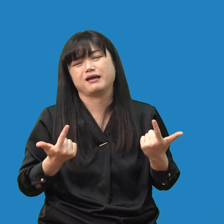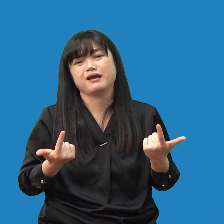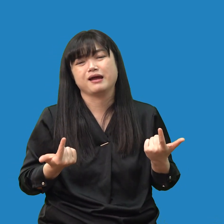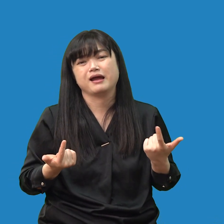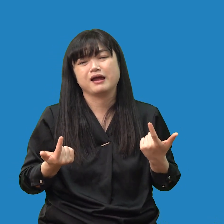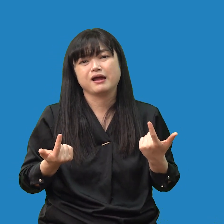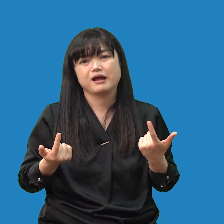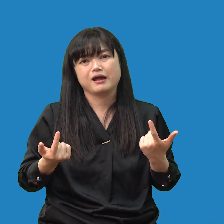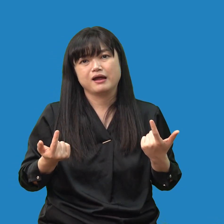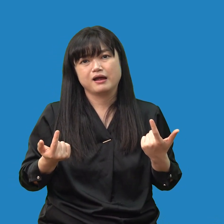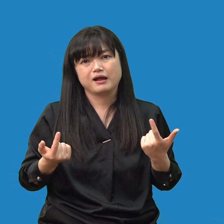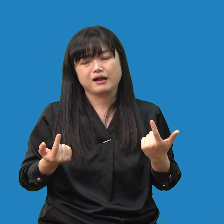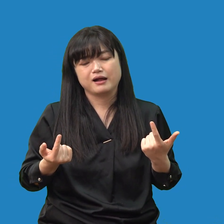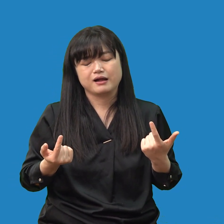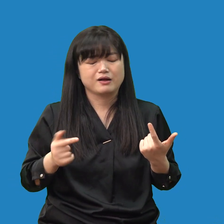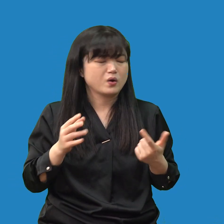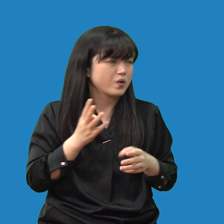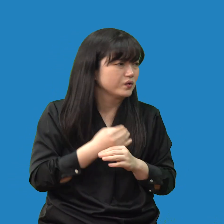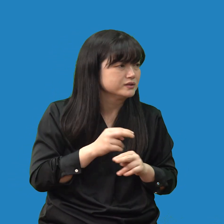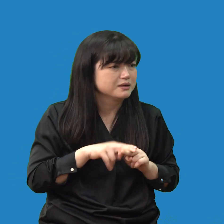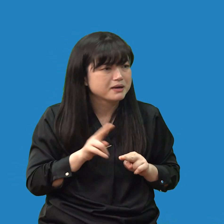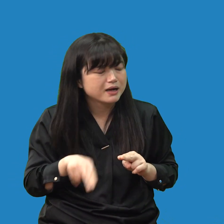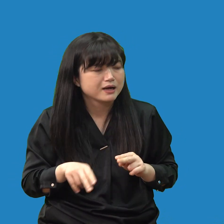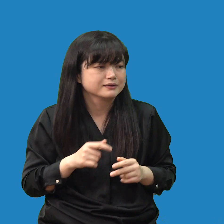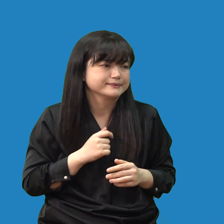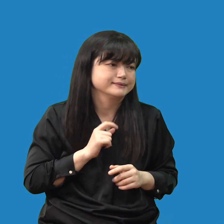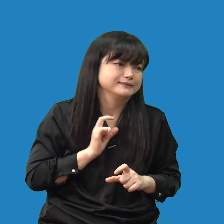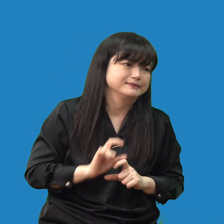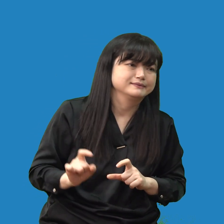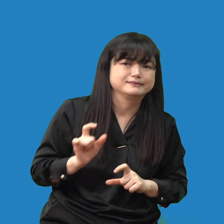부분도 있어서 그래서 언제 그만둘까 이런